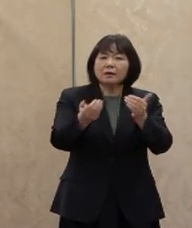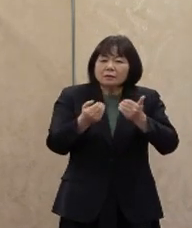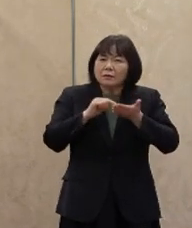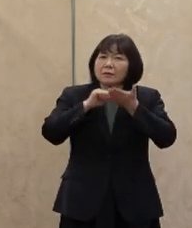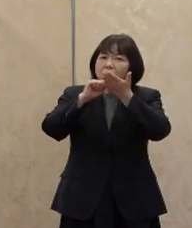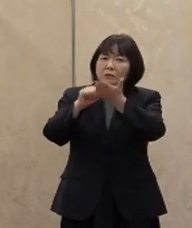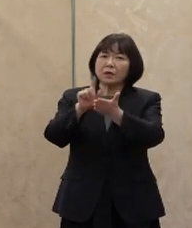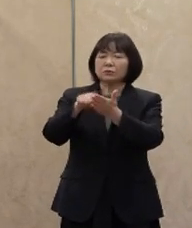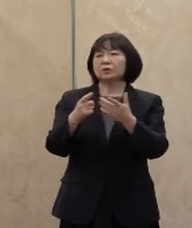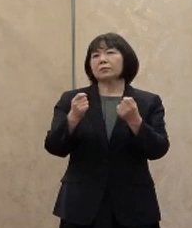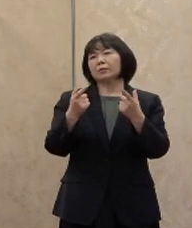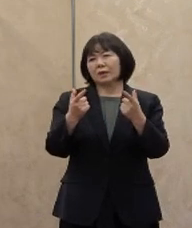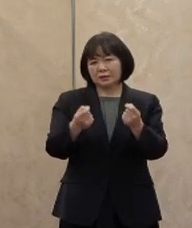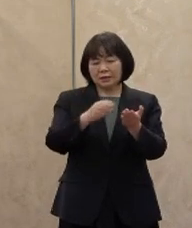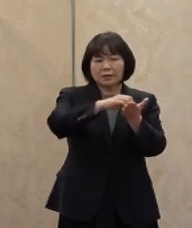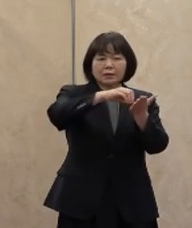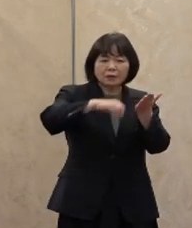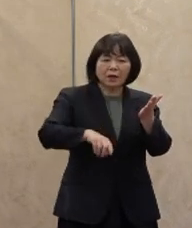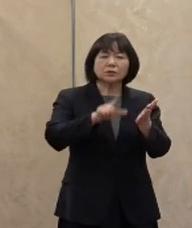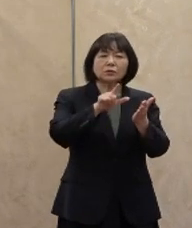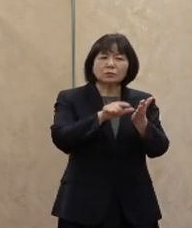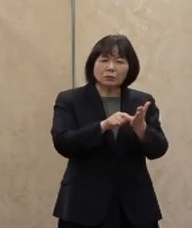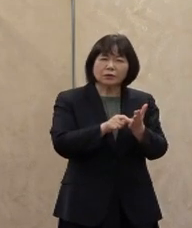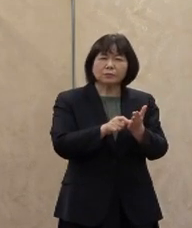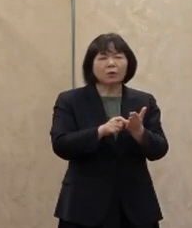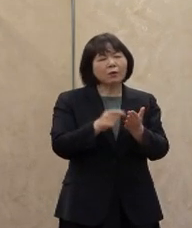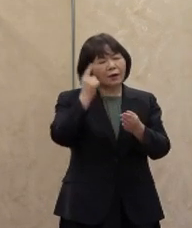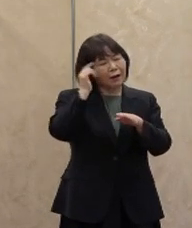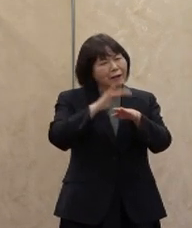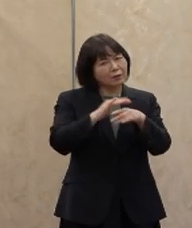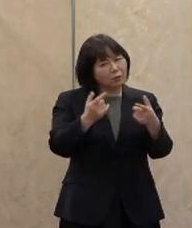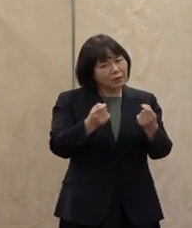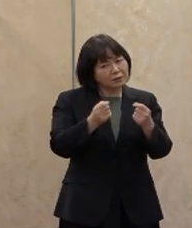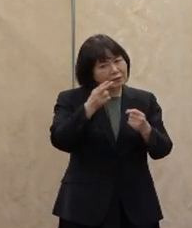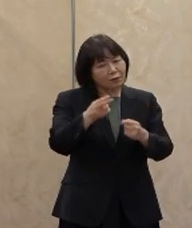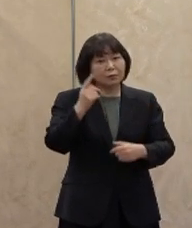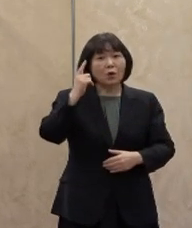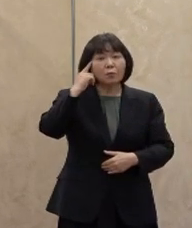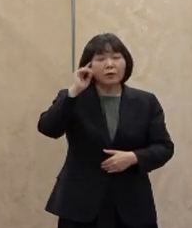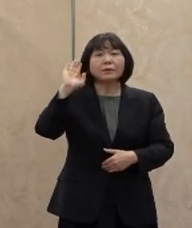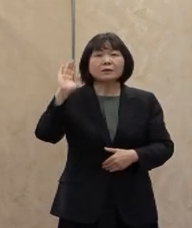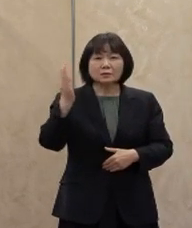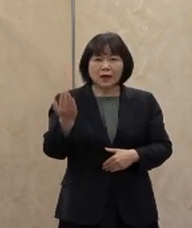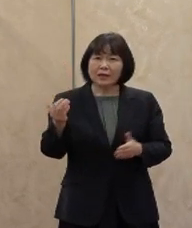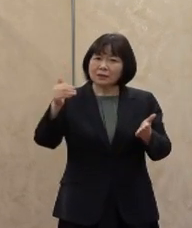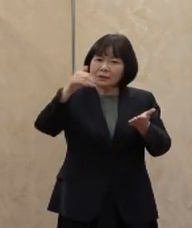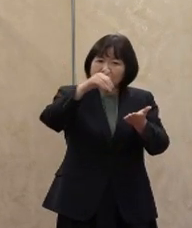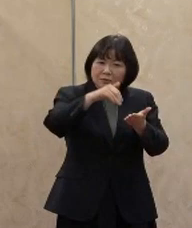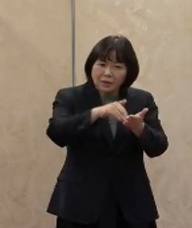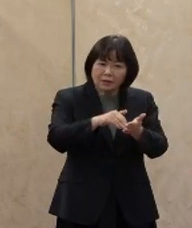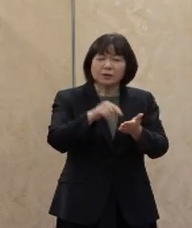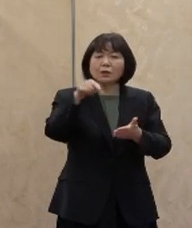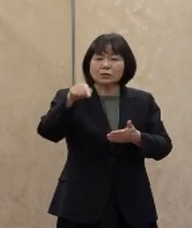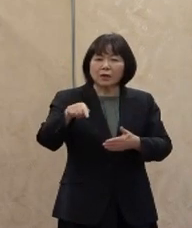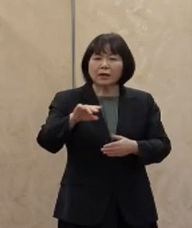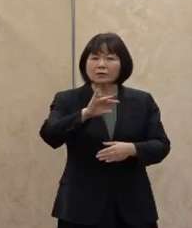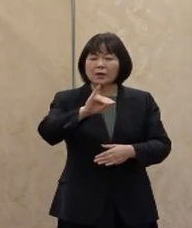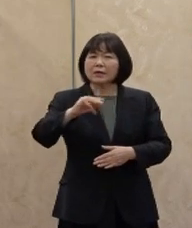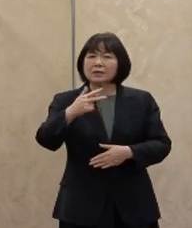まあ、解除についても基本的にはそういう考えになると思いますが、ただここはあの最終的にあのそれぞれの知事